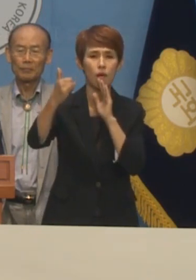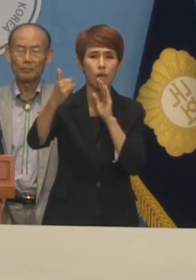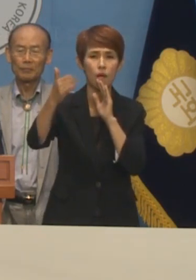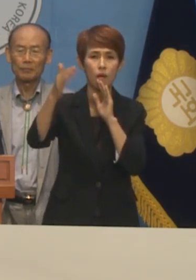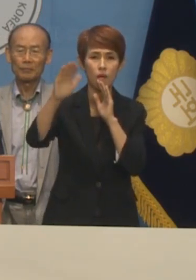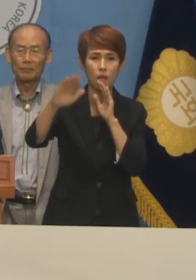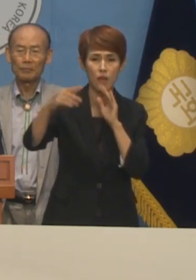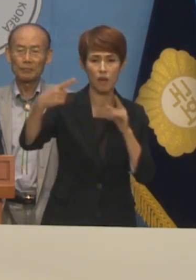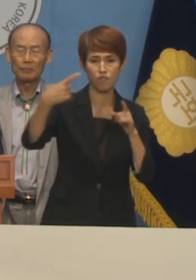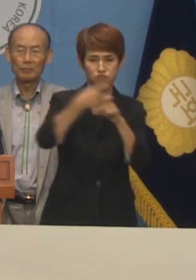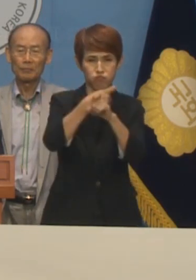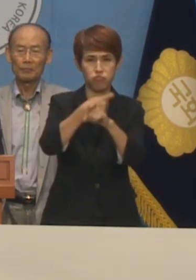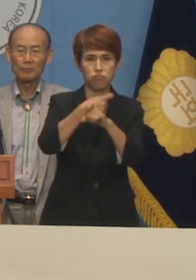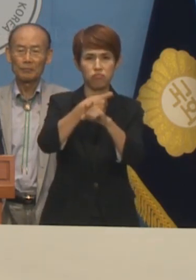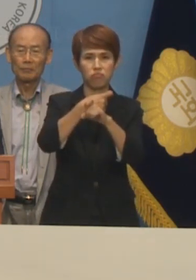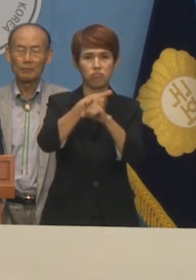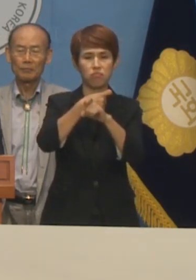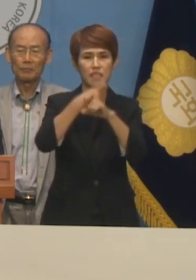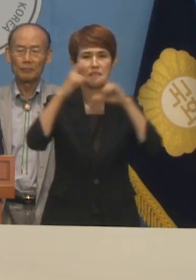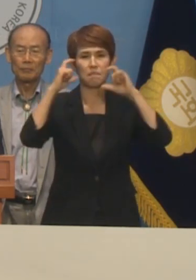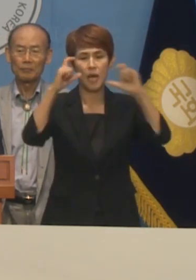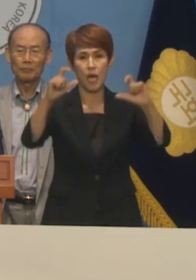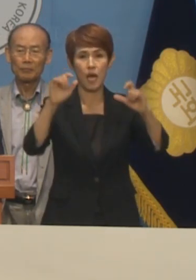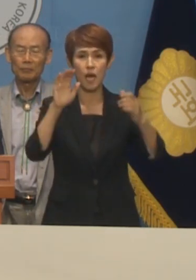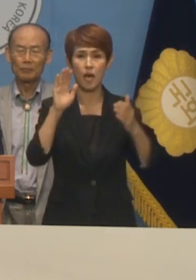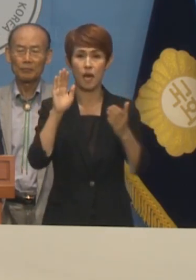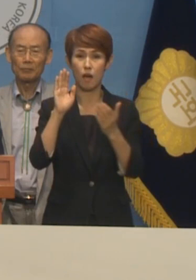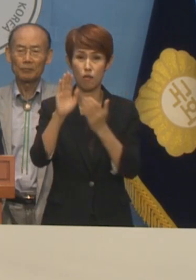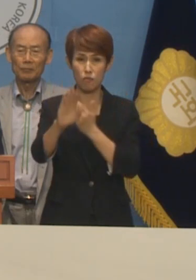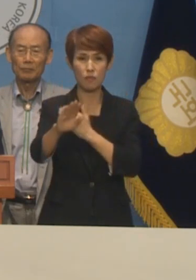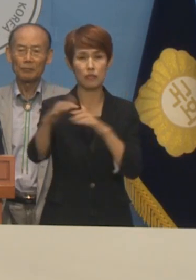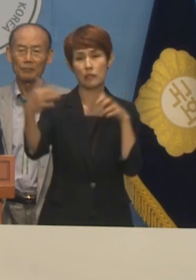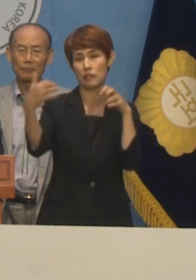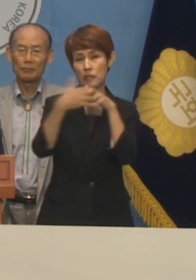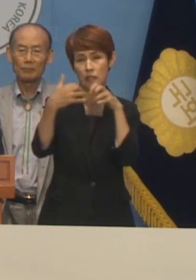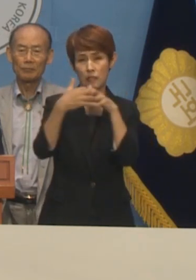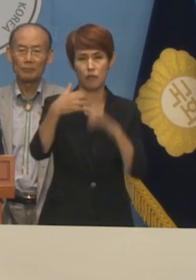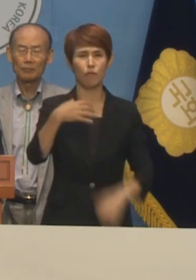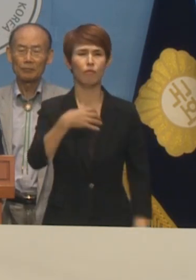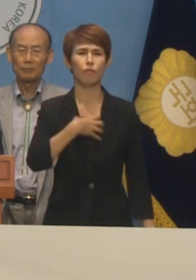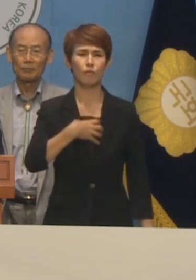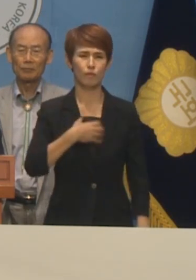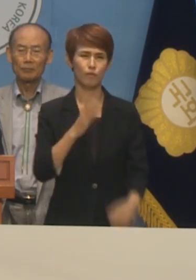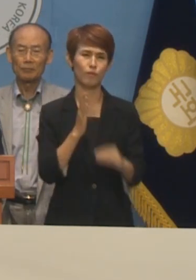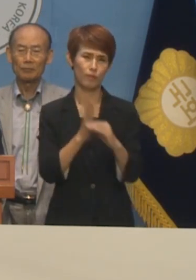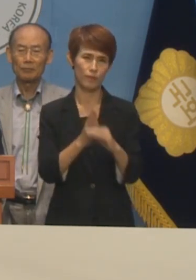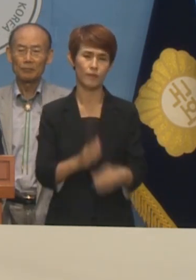관계로 선언한 이후 일촉즉발의 전쟁 위기가 펼쳐지고 있다.